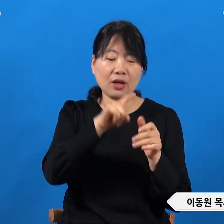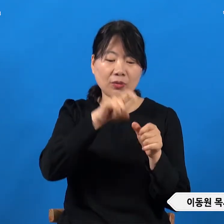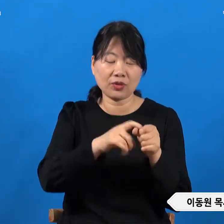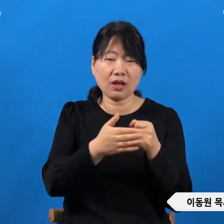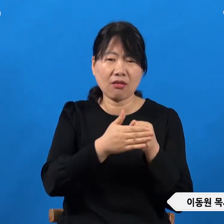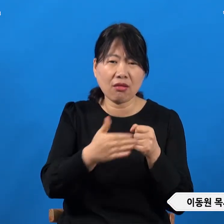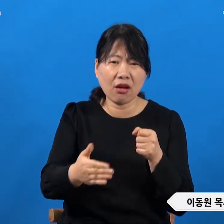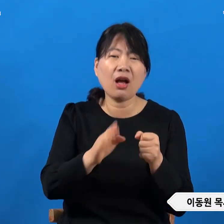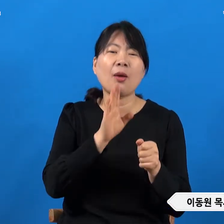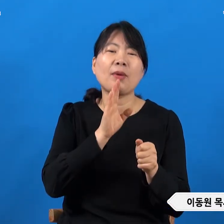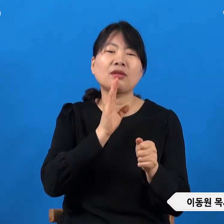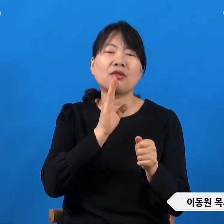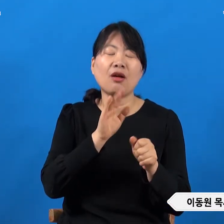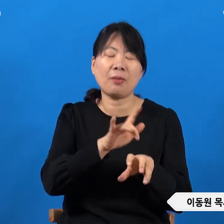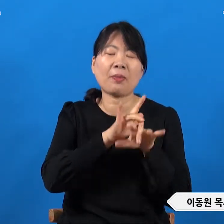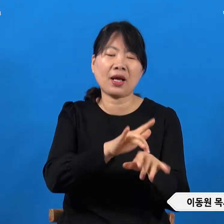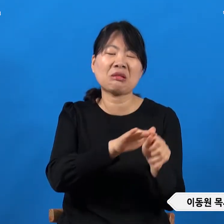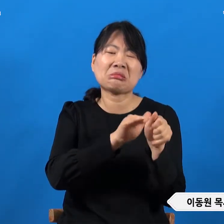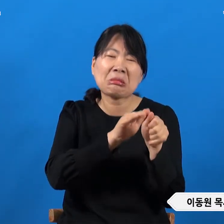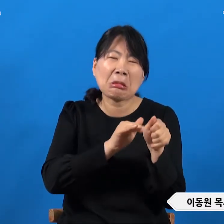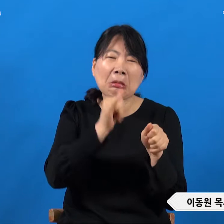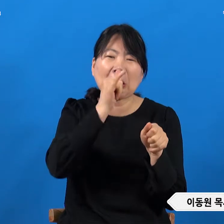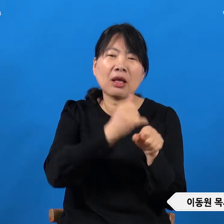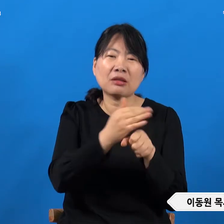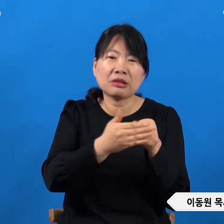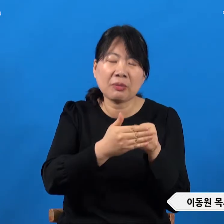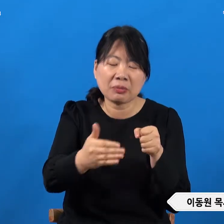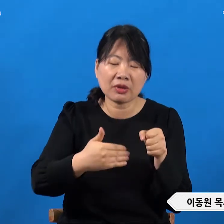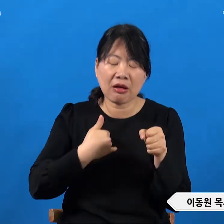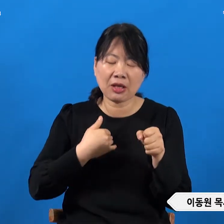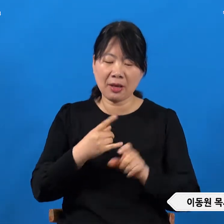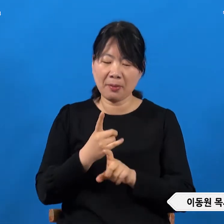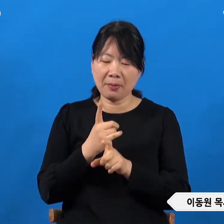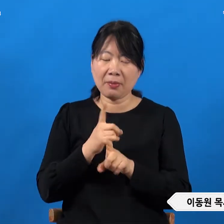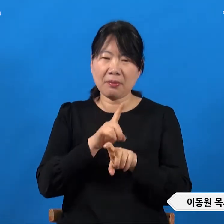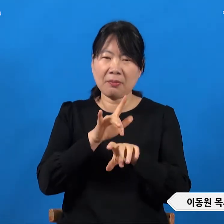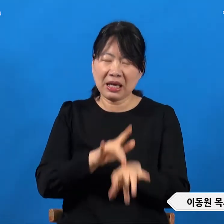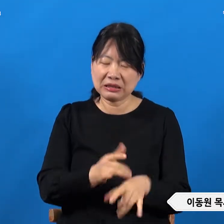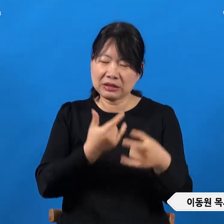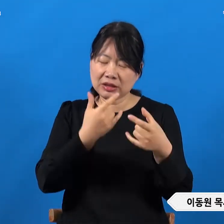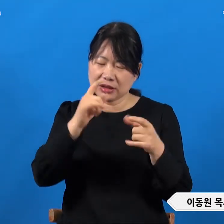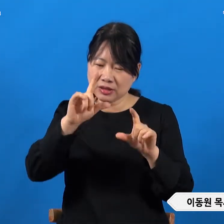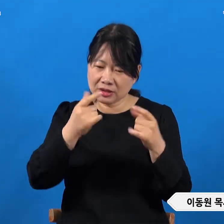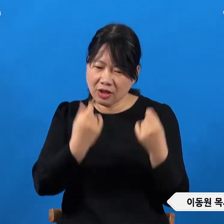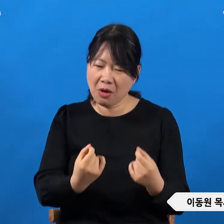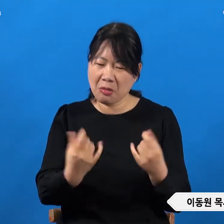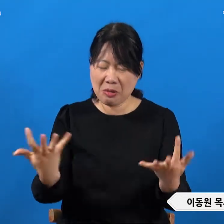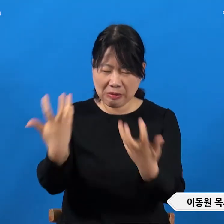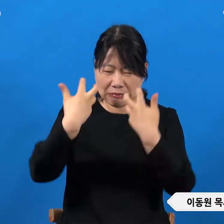그렇습니다. 마귀는 간사합니다. 그래서 자기를 마귀처럼 하고 우리를 찾아오지 않아요.